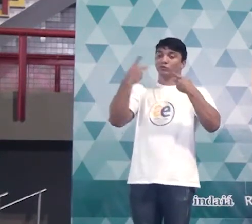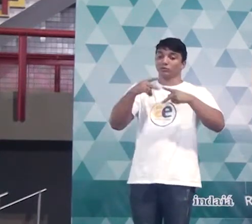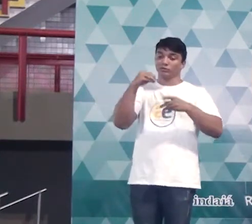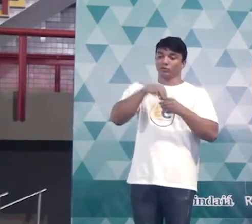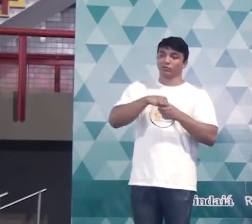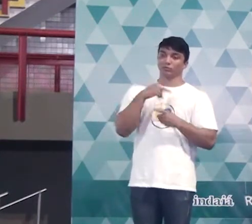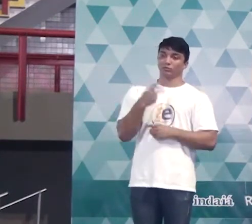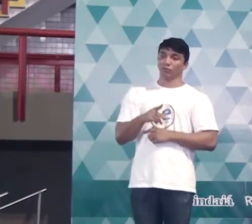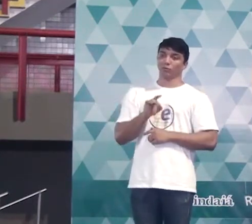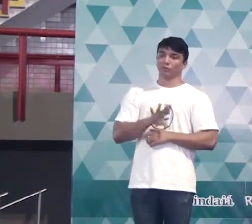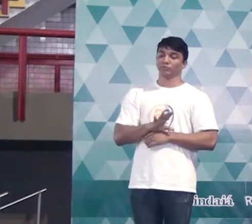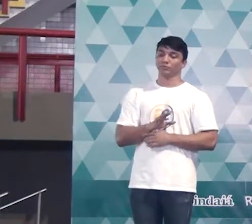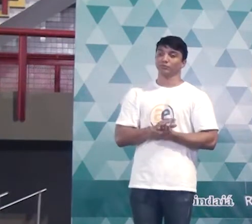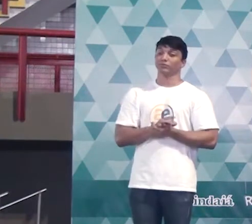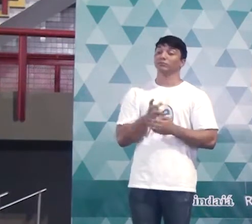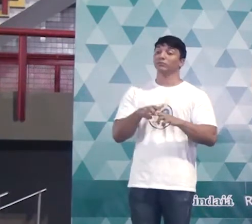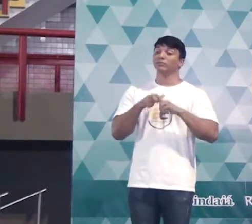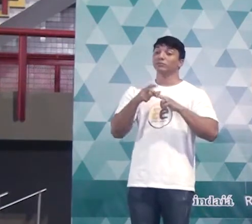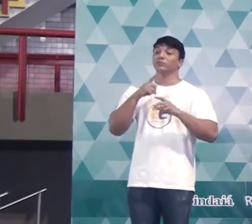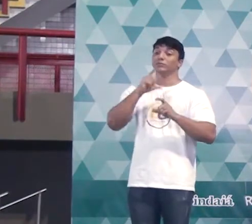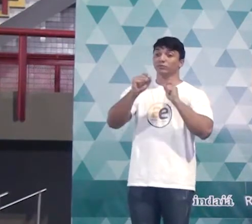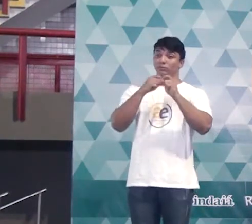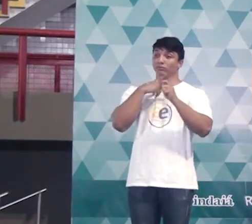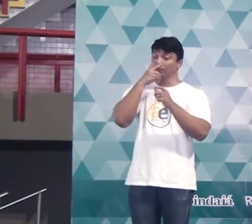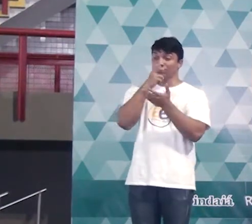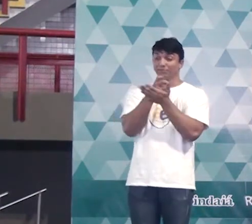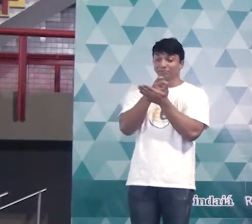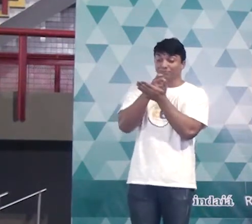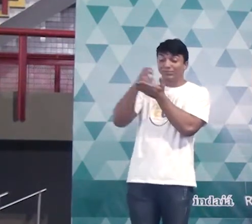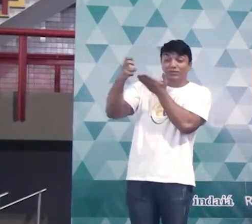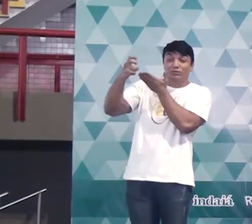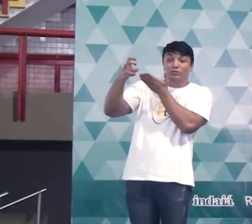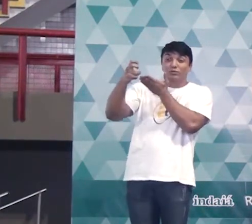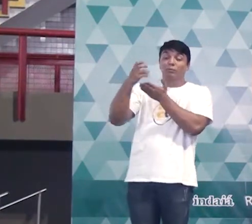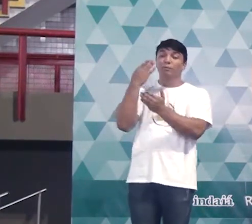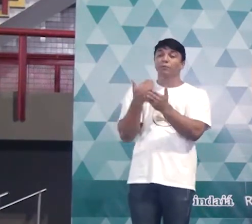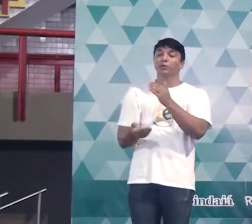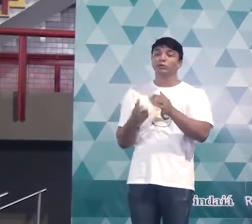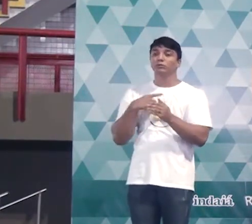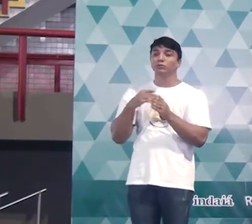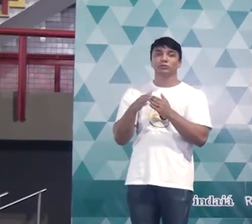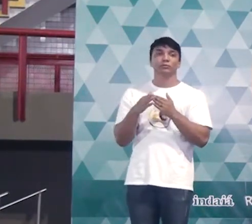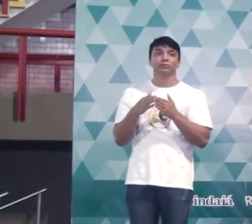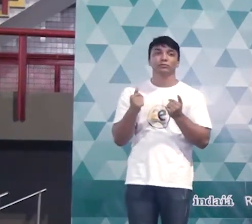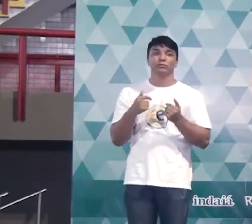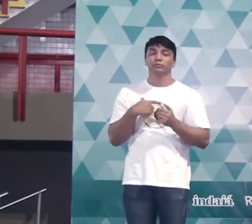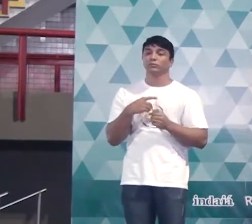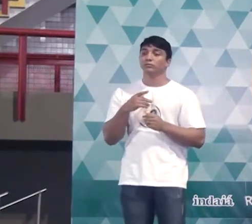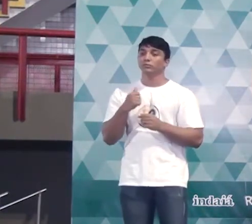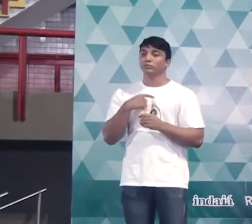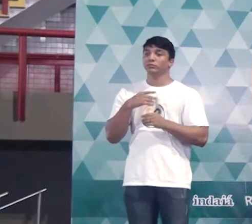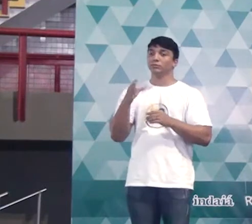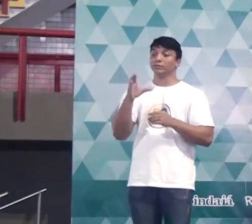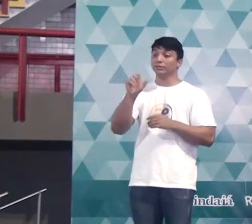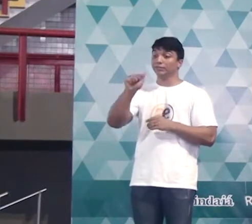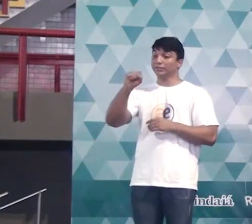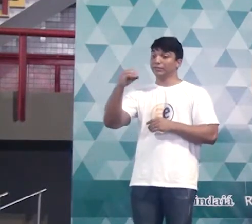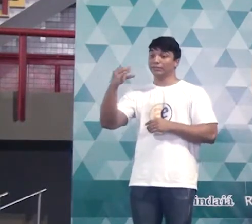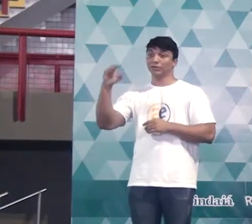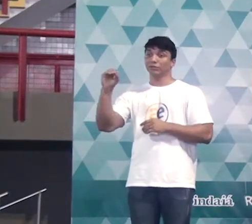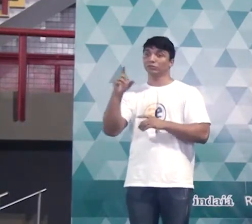axila. Aí vê que passou do ponto, aí sai desesperado. Ai meu Deus, São do Meio para